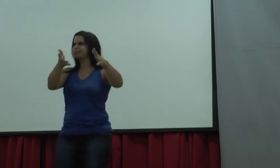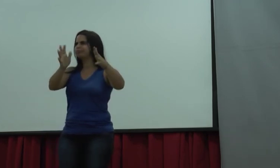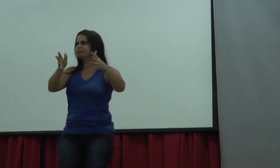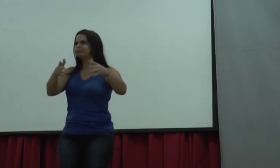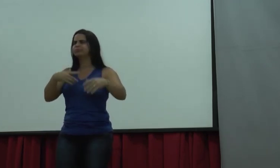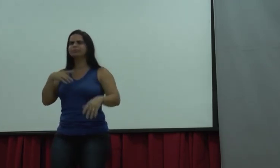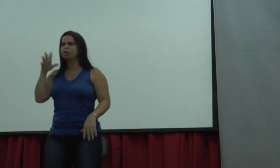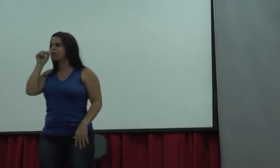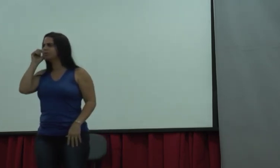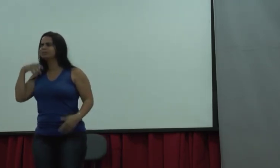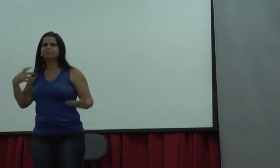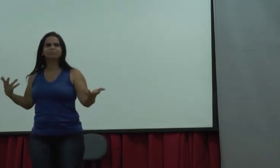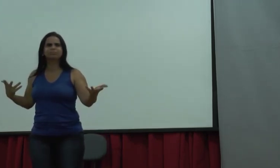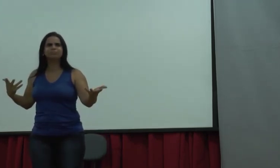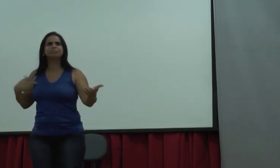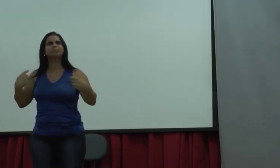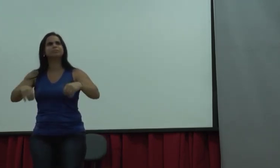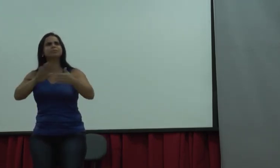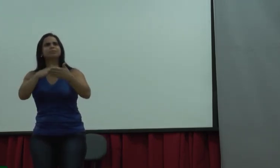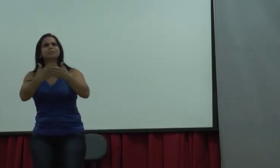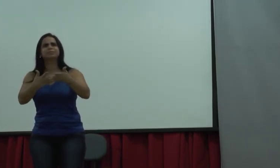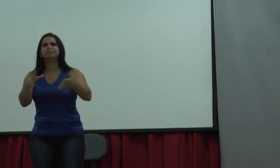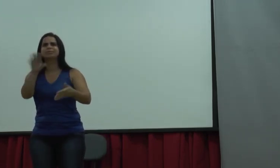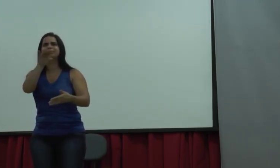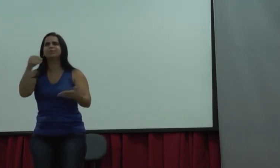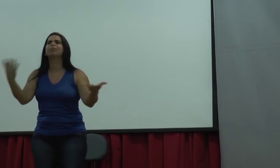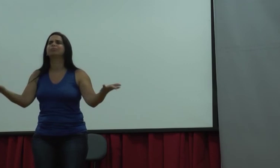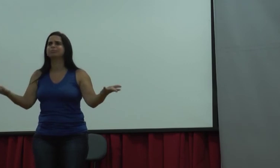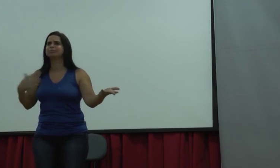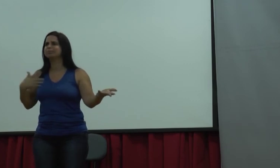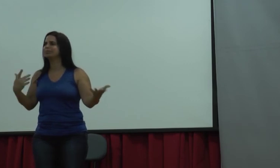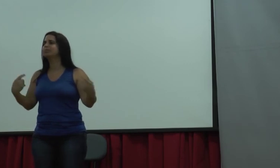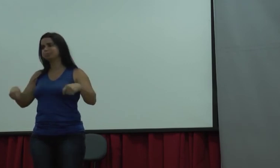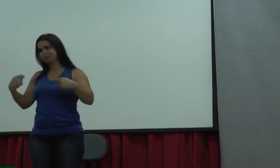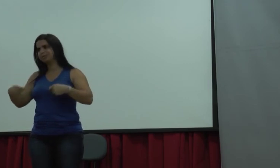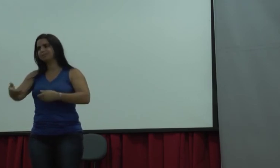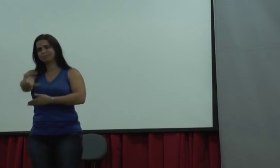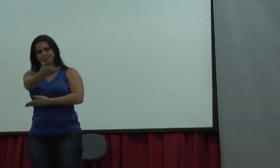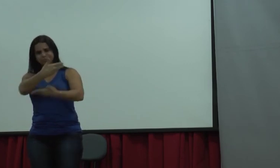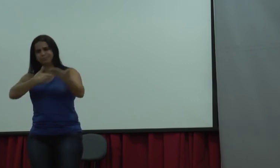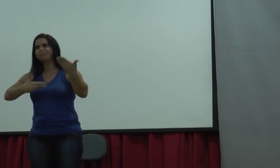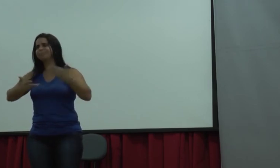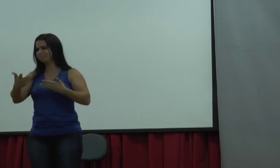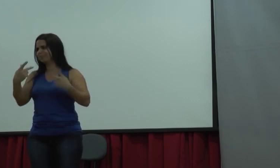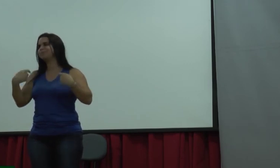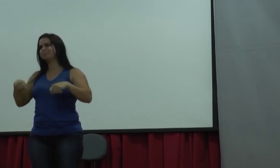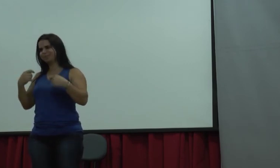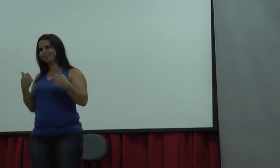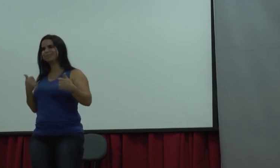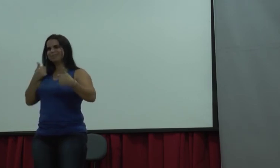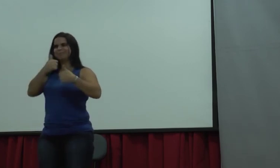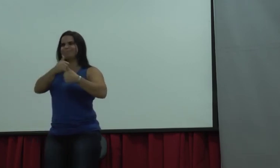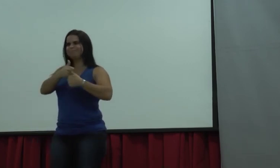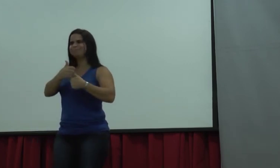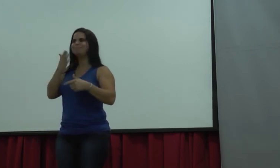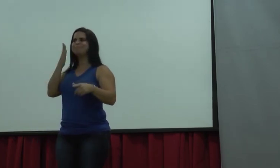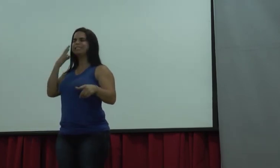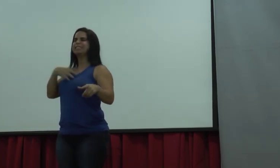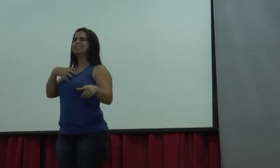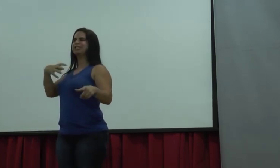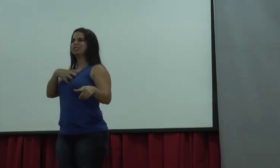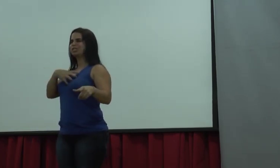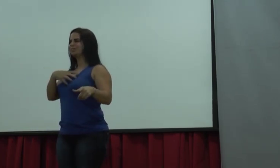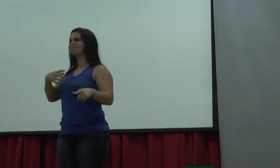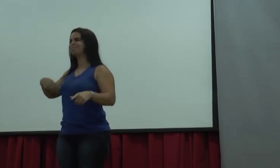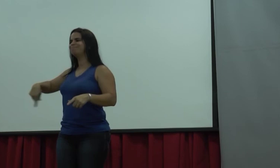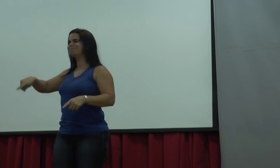explica com o intérprete. E a gente tem que tentar ter essa empatia, de se colocar no lugar do outro. A gente não tem esse exercício